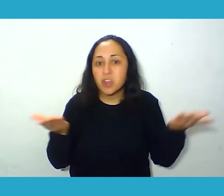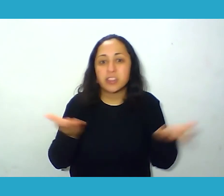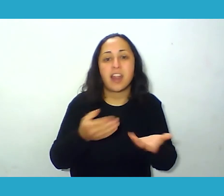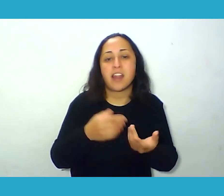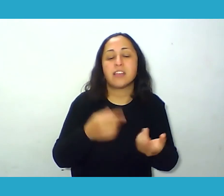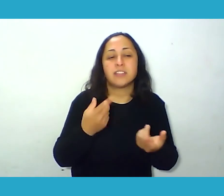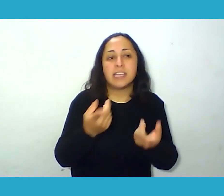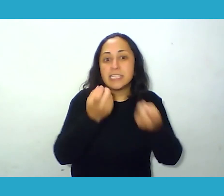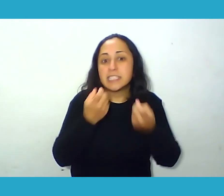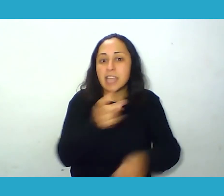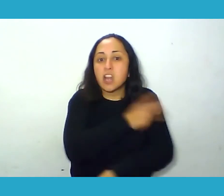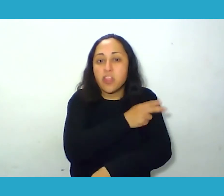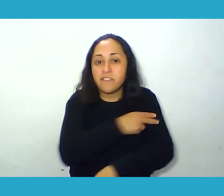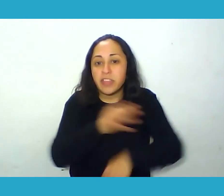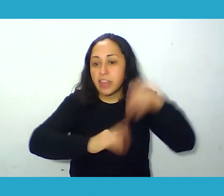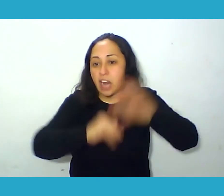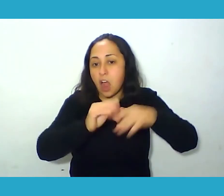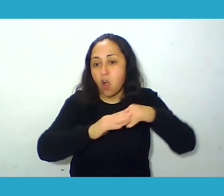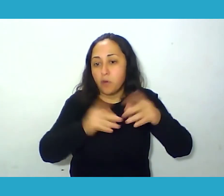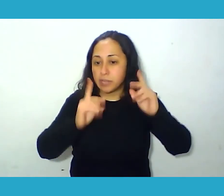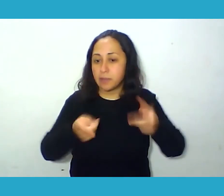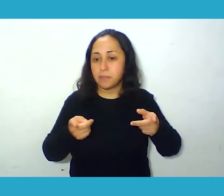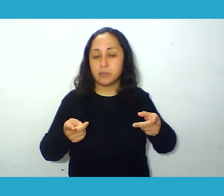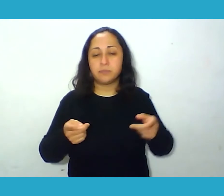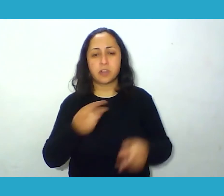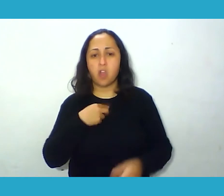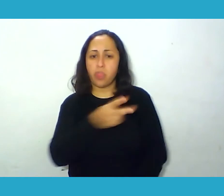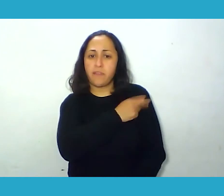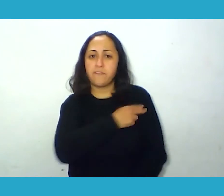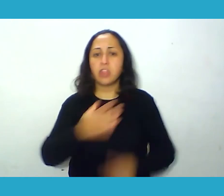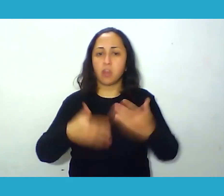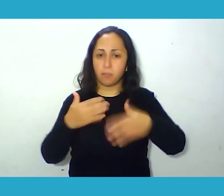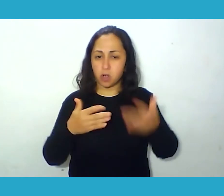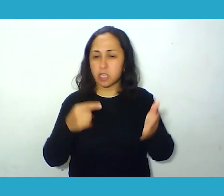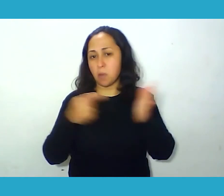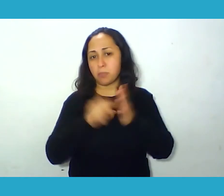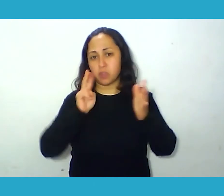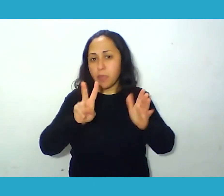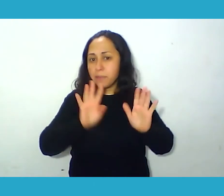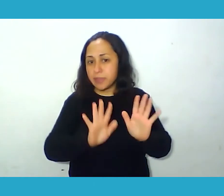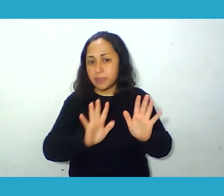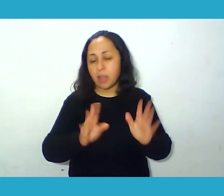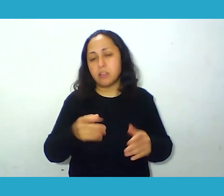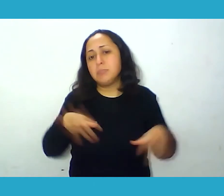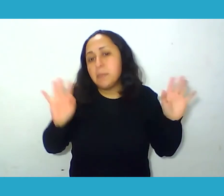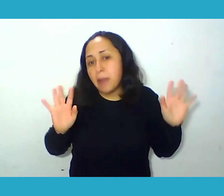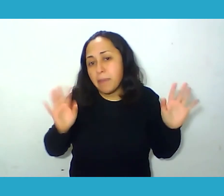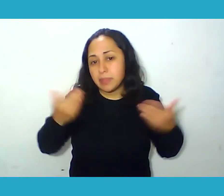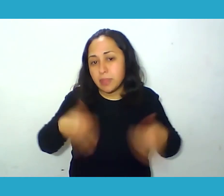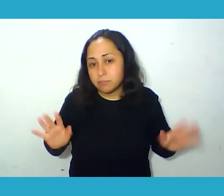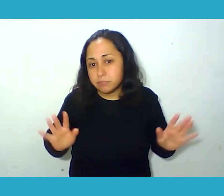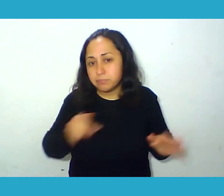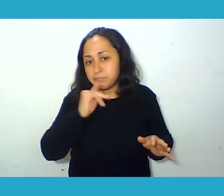mostrar. Es necesario defender esta obra en ese sentido también. Defiende el progreso en este punto de vista. Simplemente eso